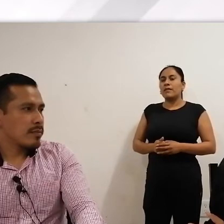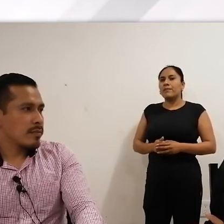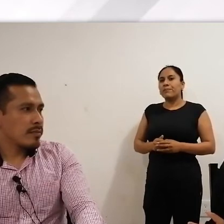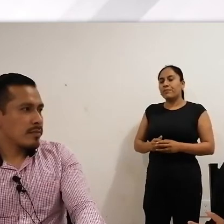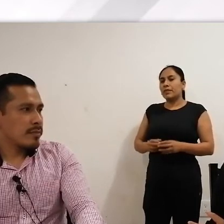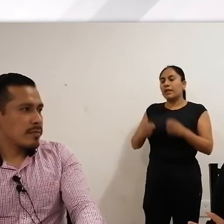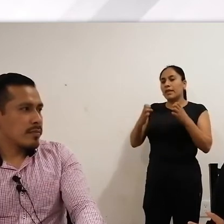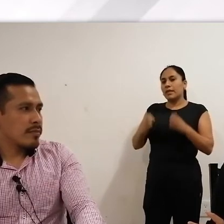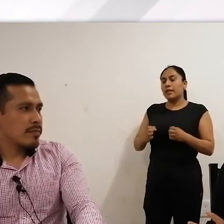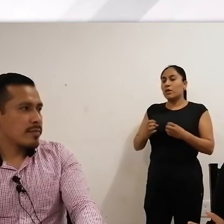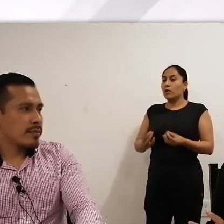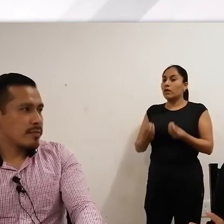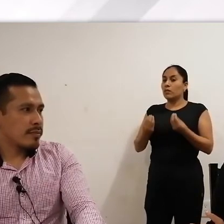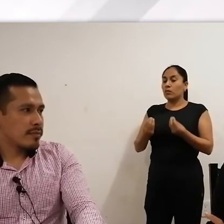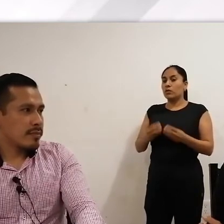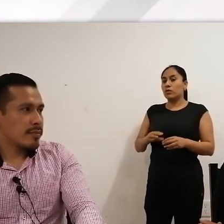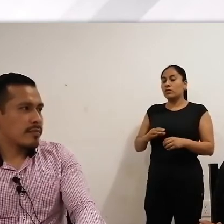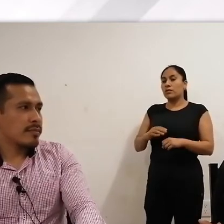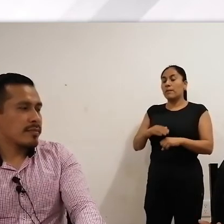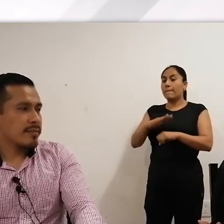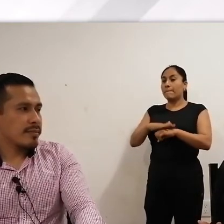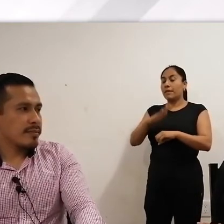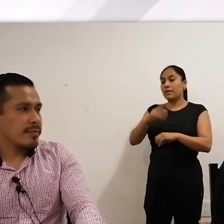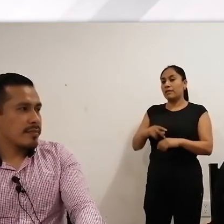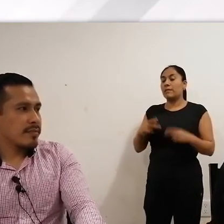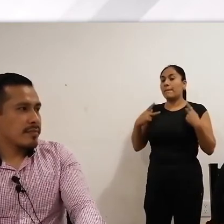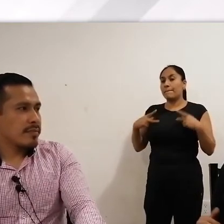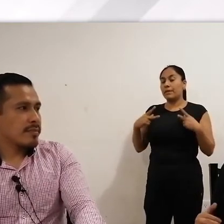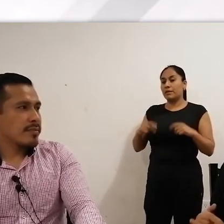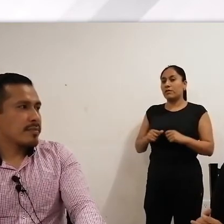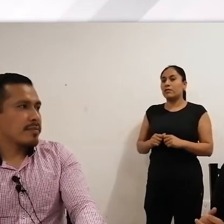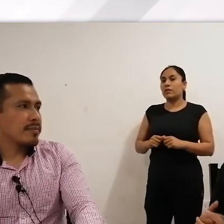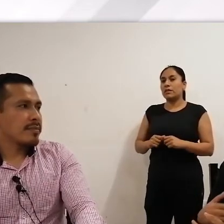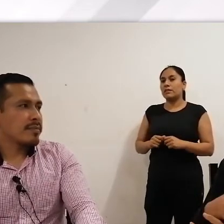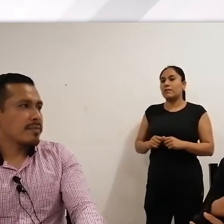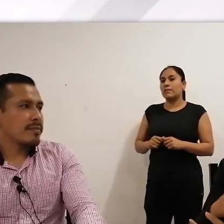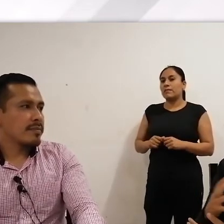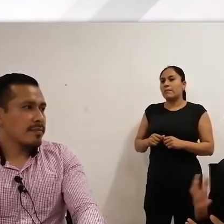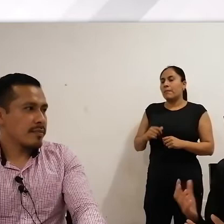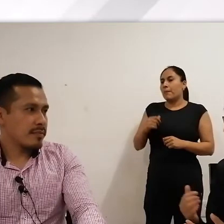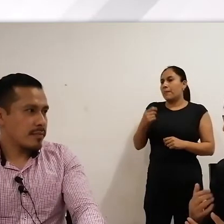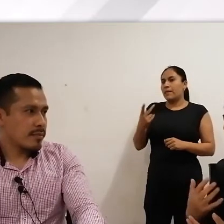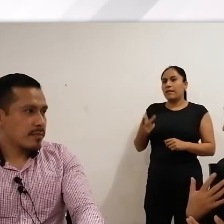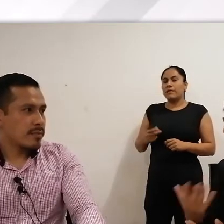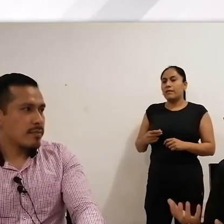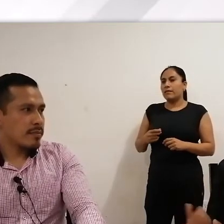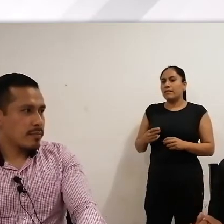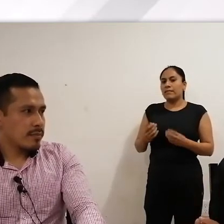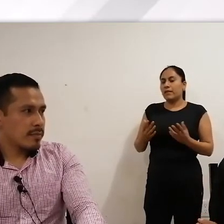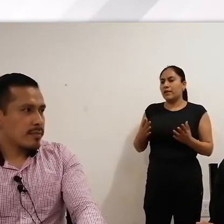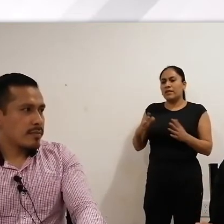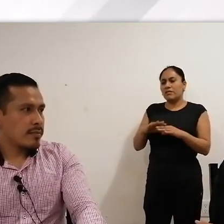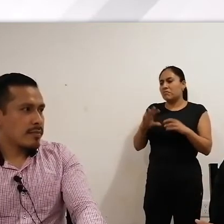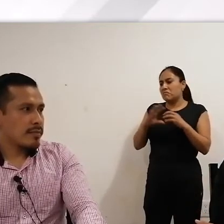Seguramente hay muchas más personas en esa situación que por alguna razón no